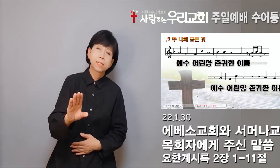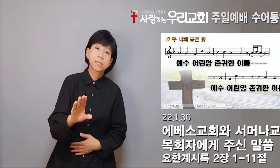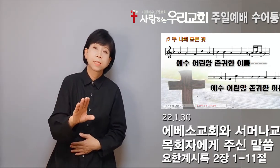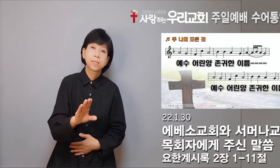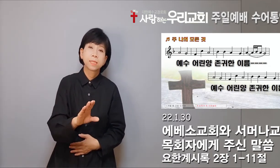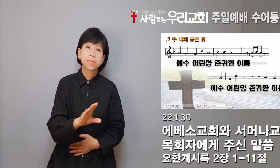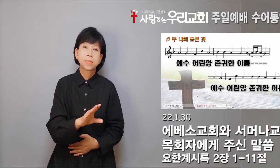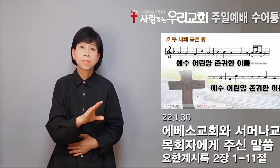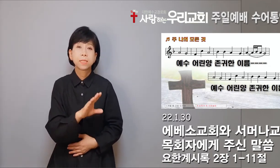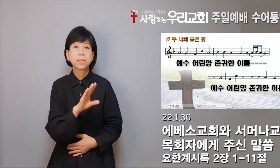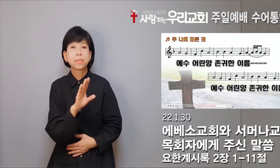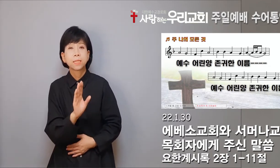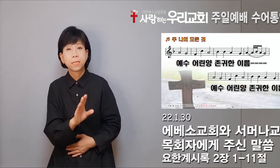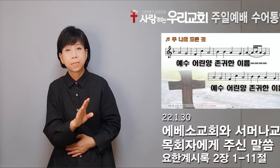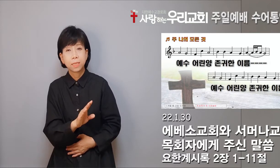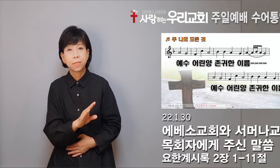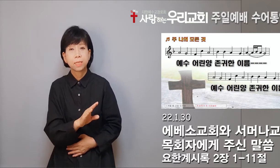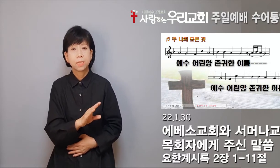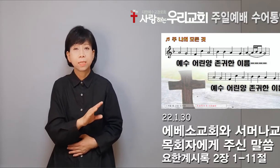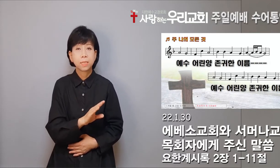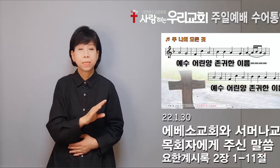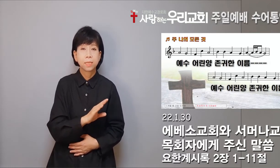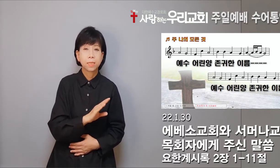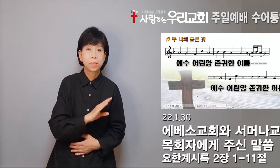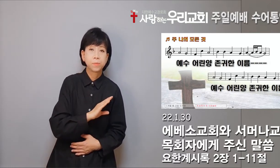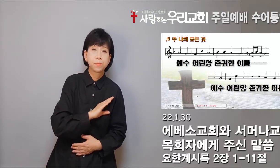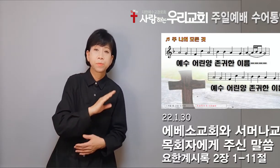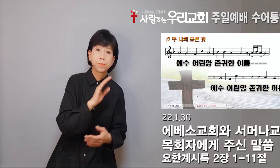존귀한 이름